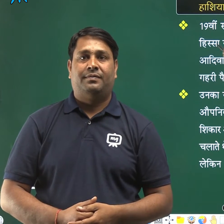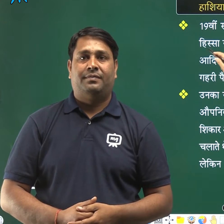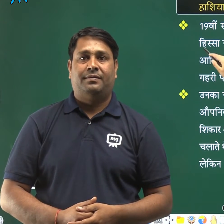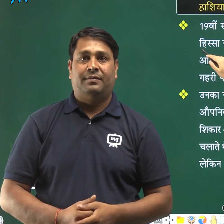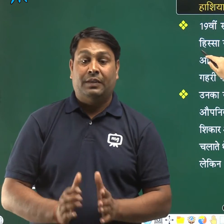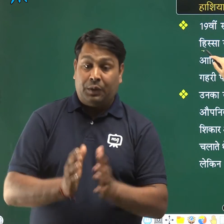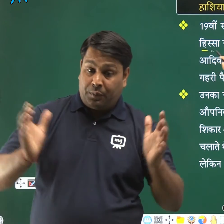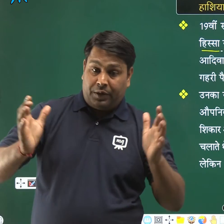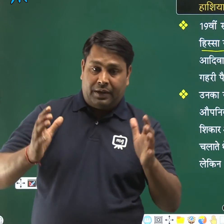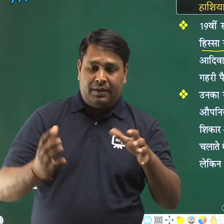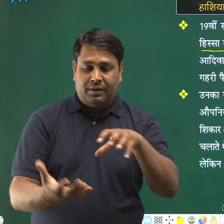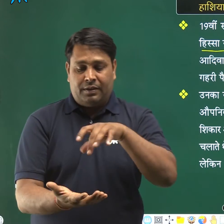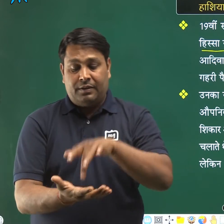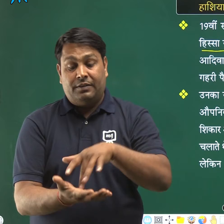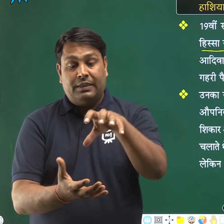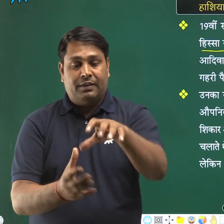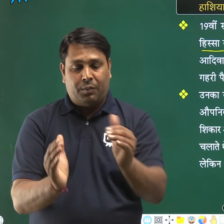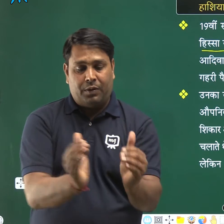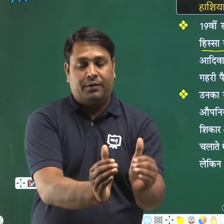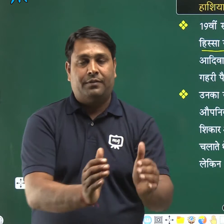बड़ा हिस्सा